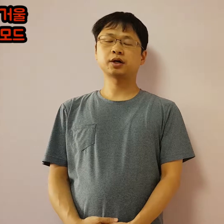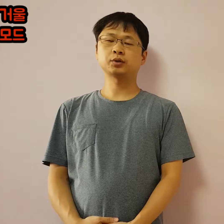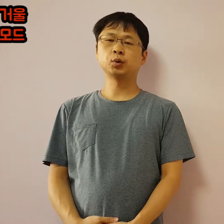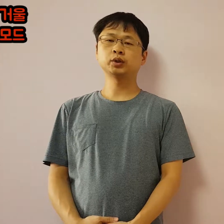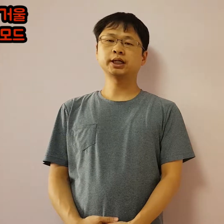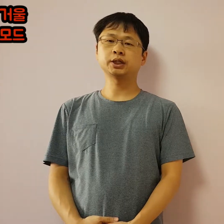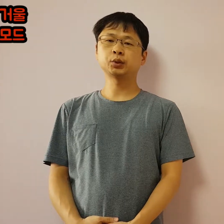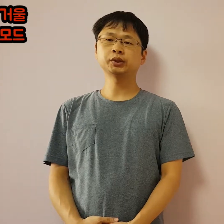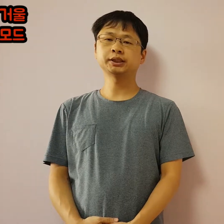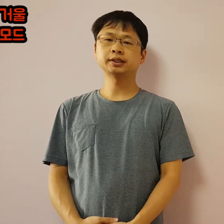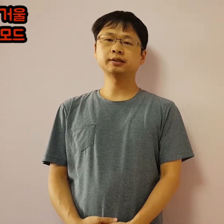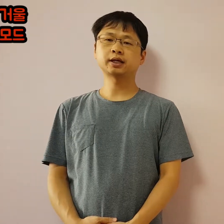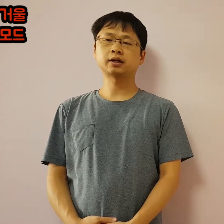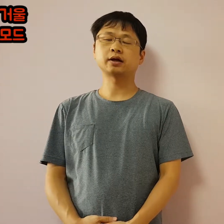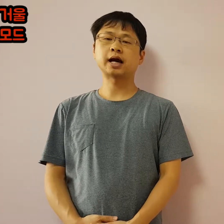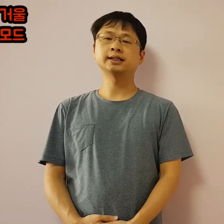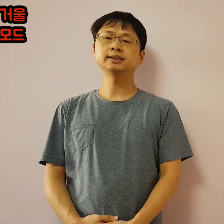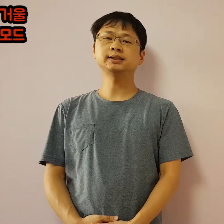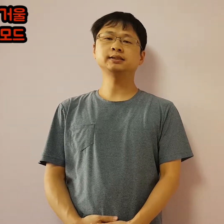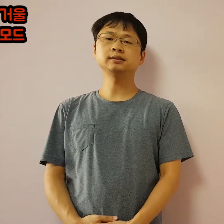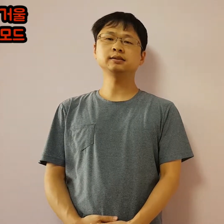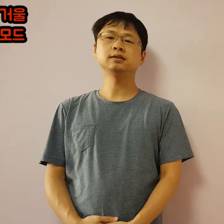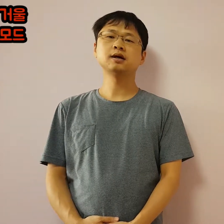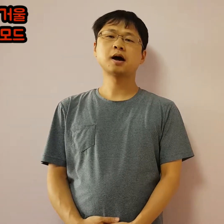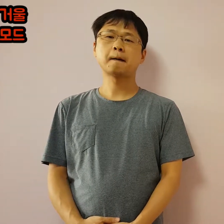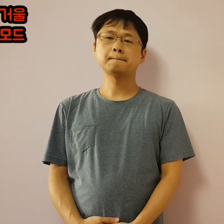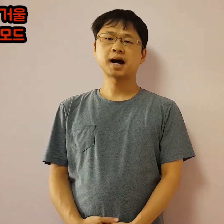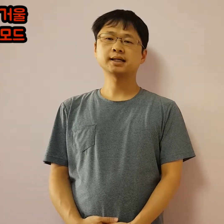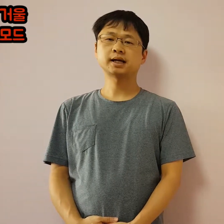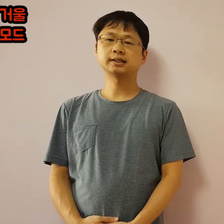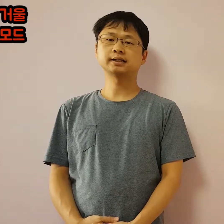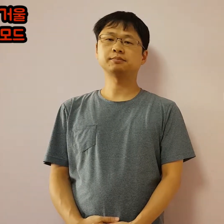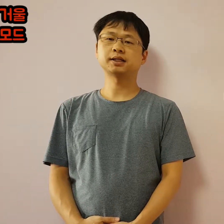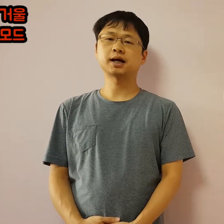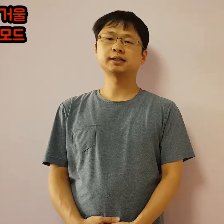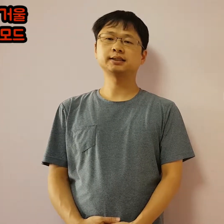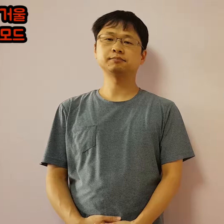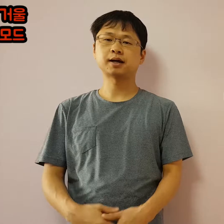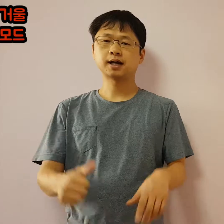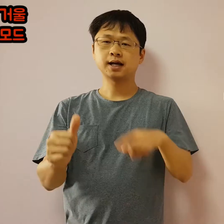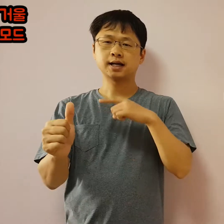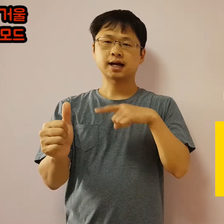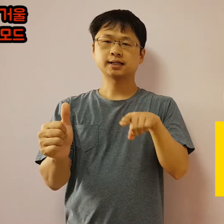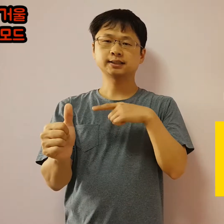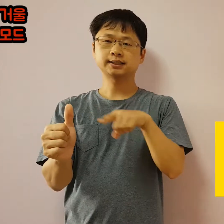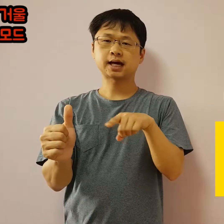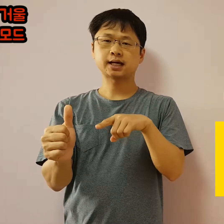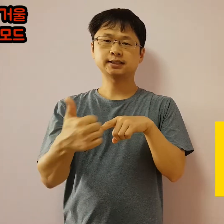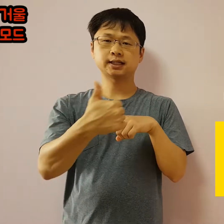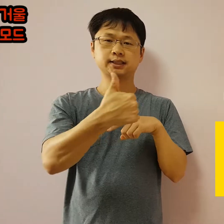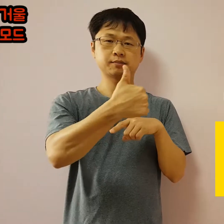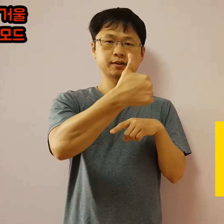배워볼까요? 교실은 어떻게 할까요? 가르치는 방이라는 뜻입니다. 가르치는 방. 가르치다, 지난 시간에